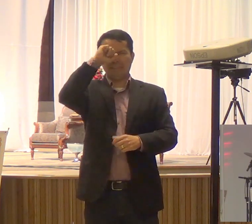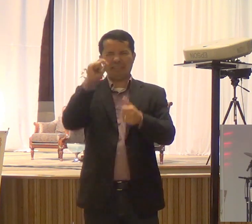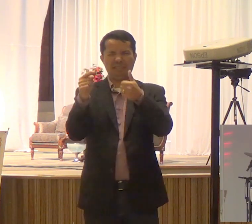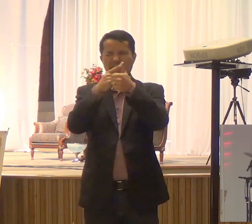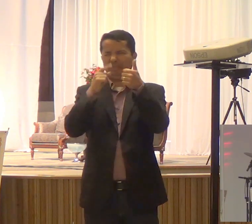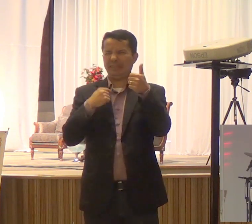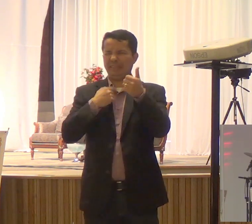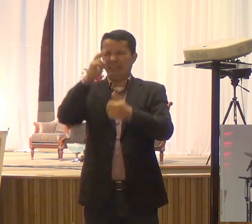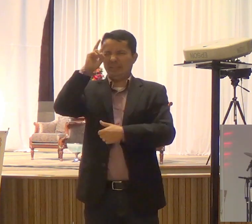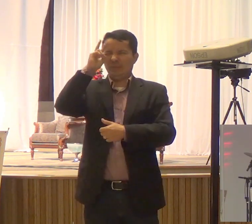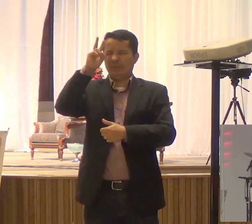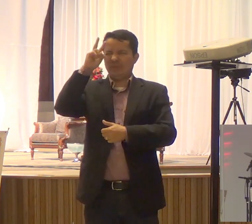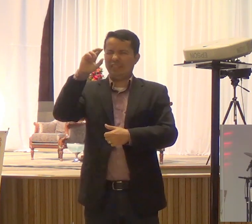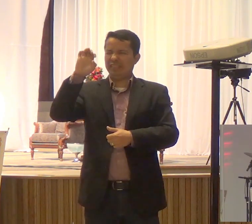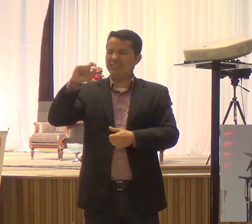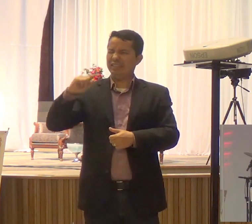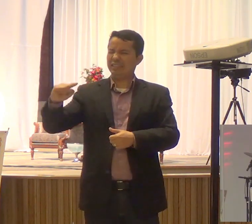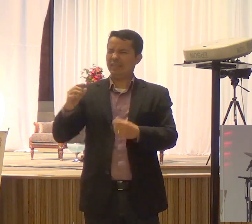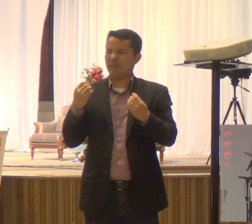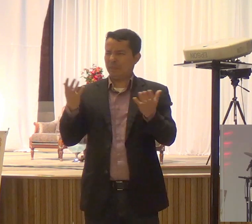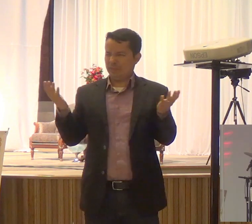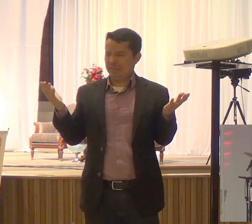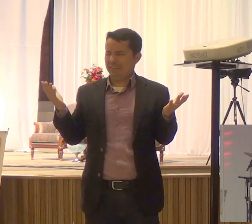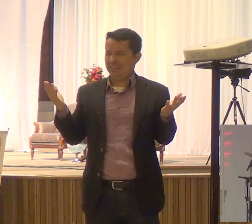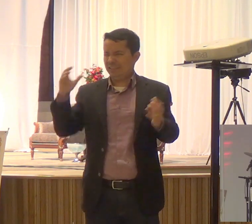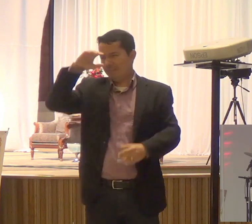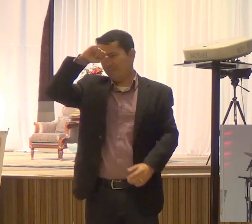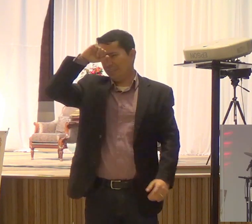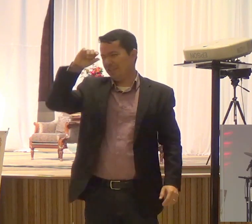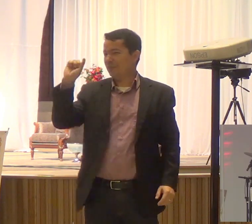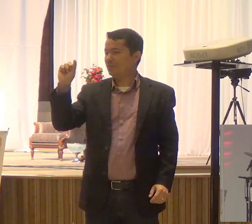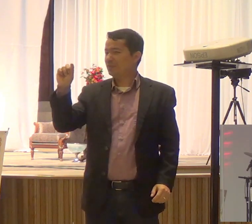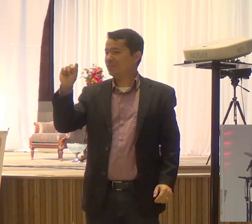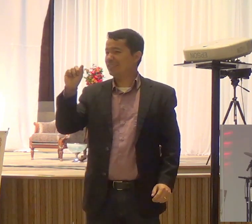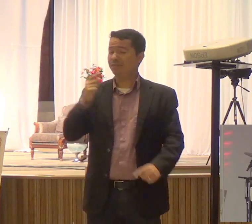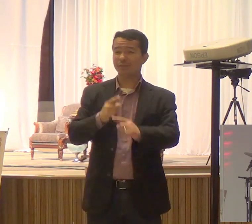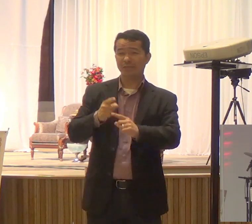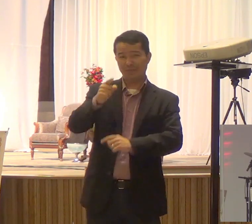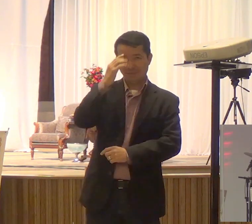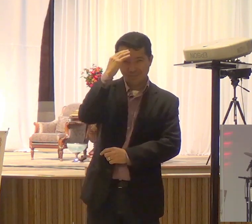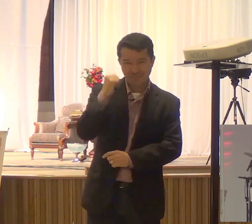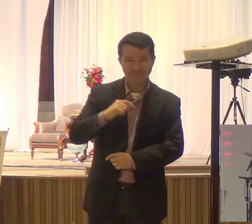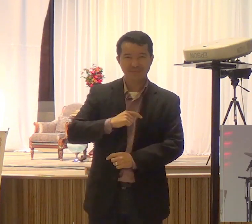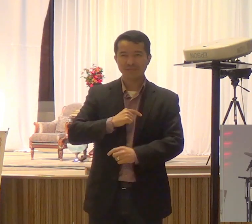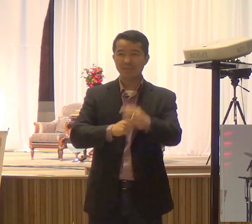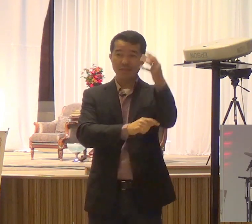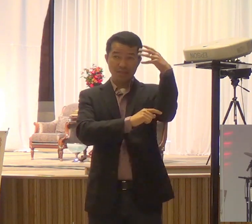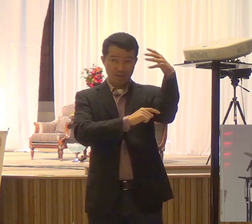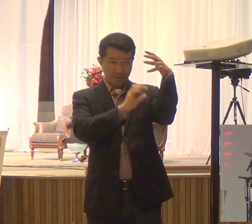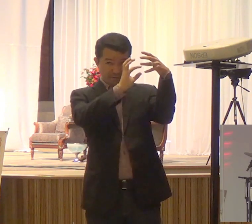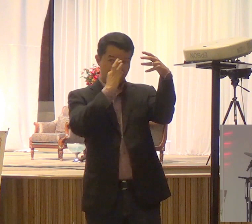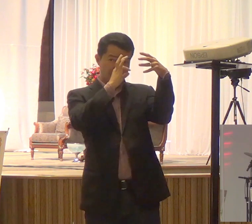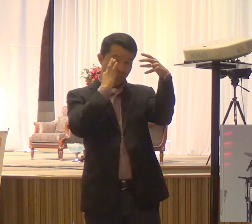lugar com essa comparação que o profeta Ezequiel faz sobre a videira e sobre o povo de